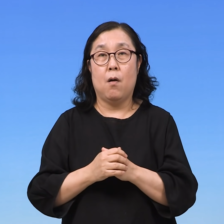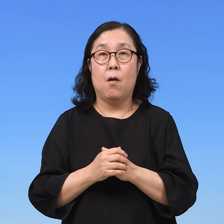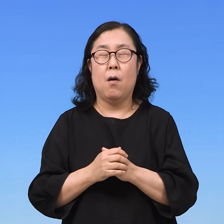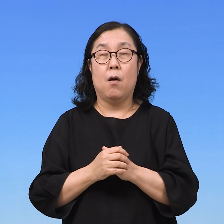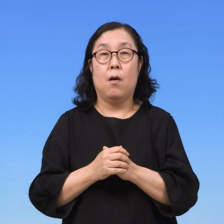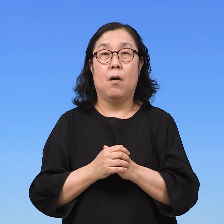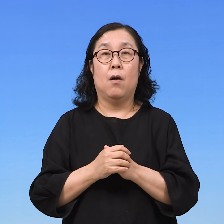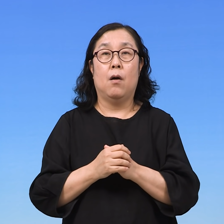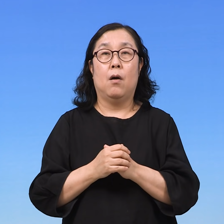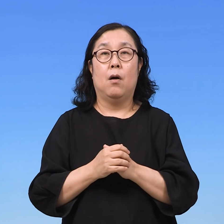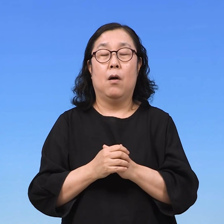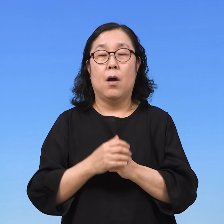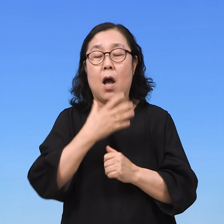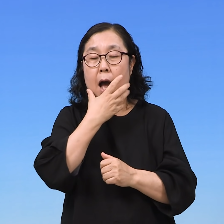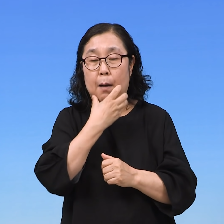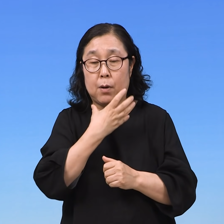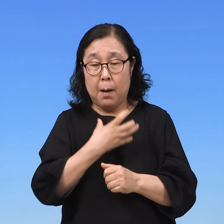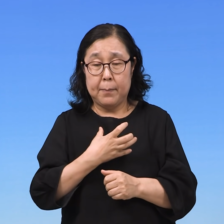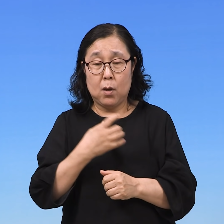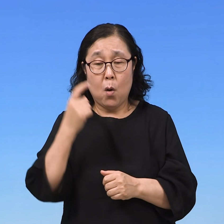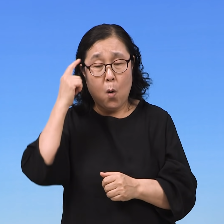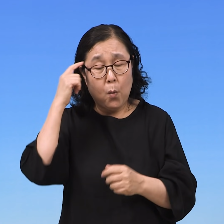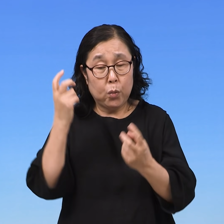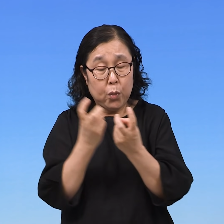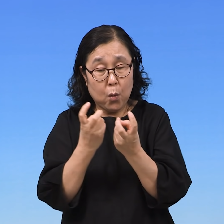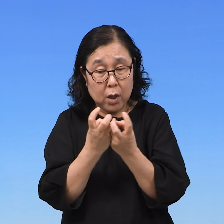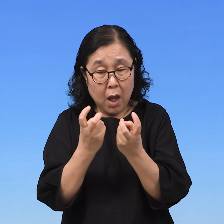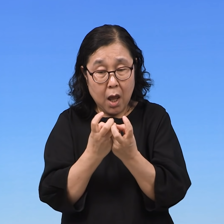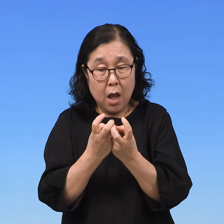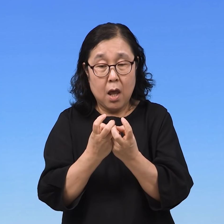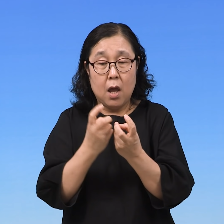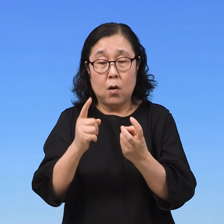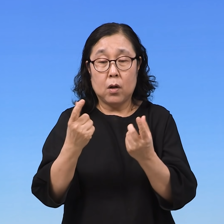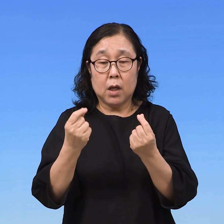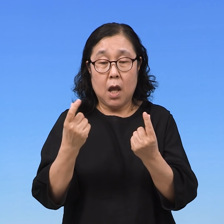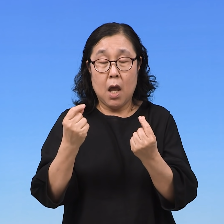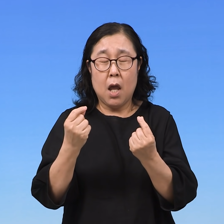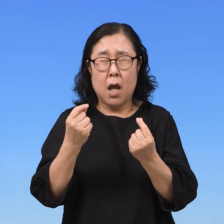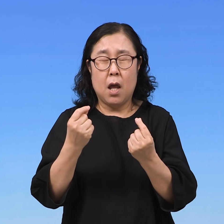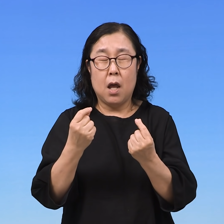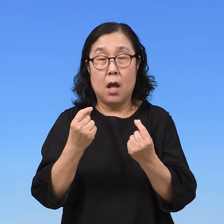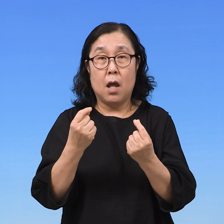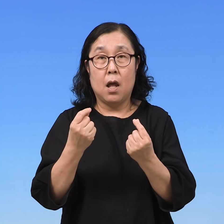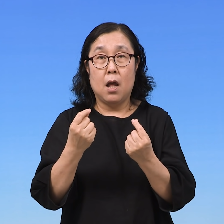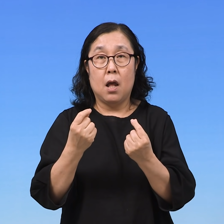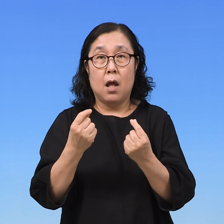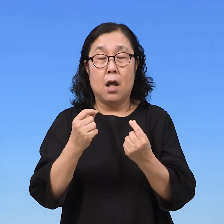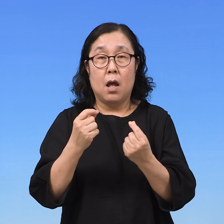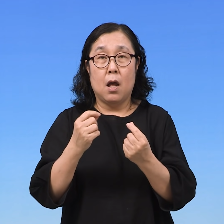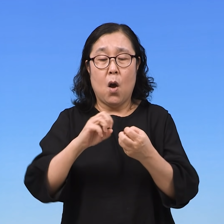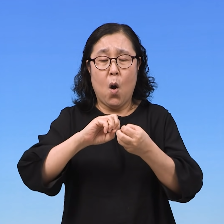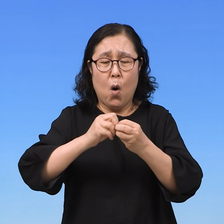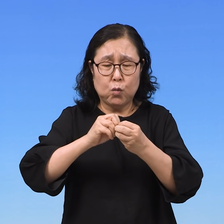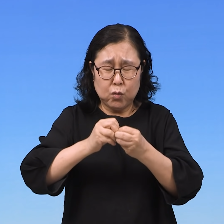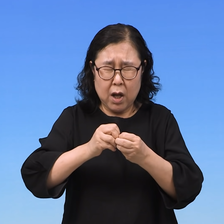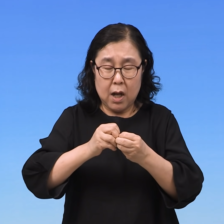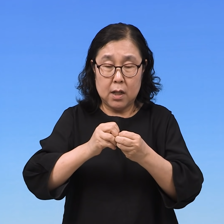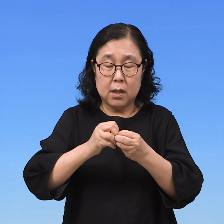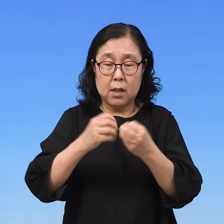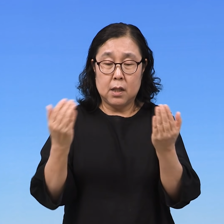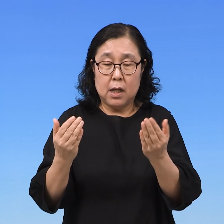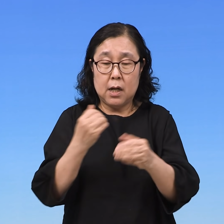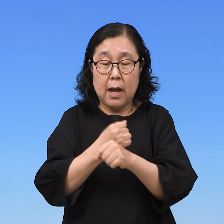아니, 아브라함이 어떻게 이런 무모한 짓을 저지를 수 있습니까? 아무리 부족 국가를 하지만 자기가 가진